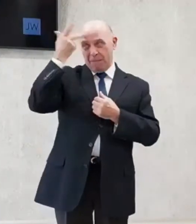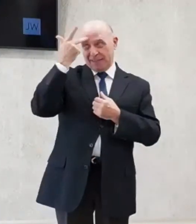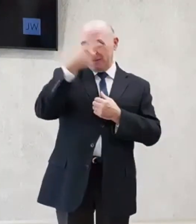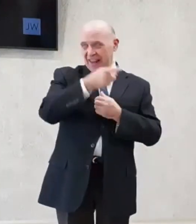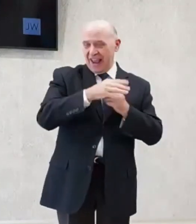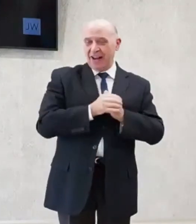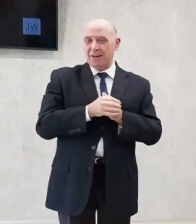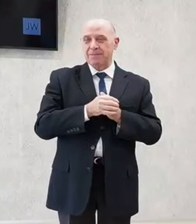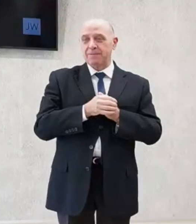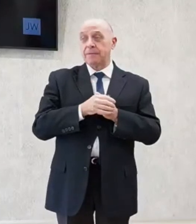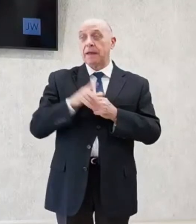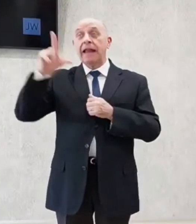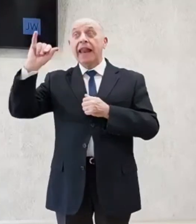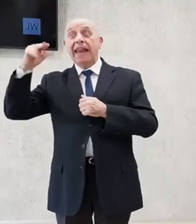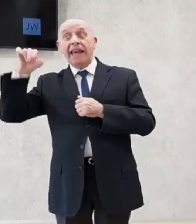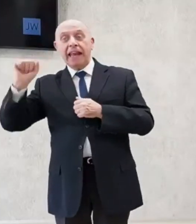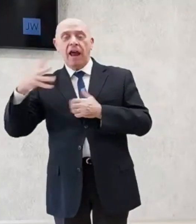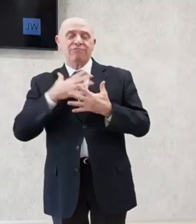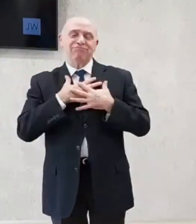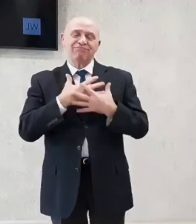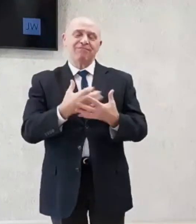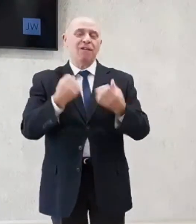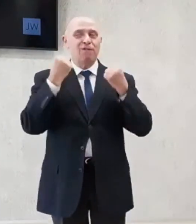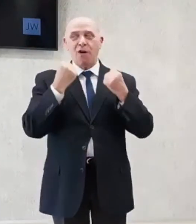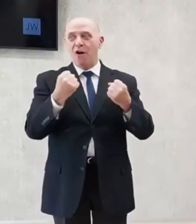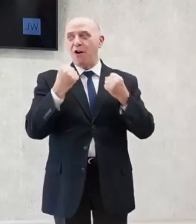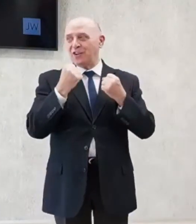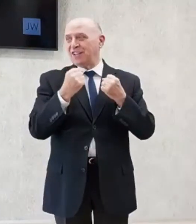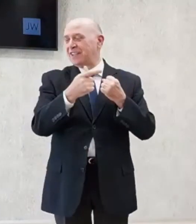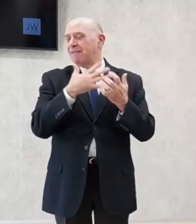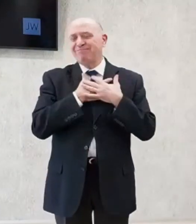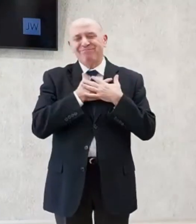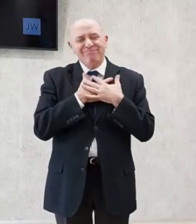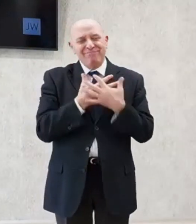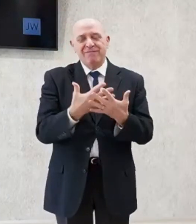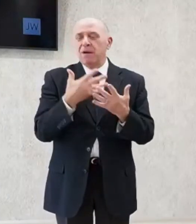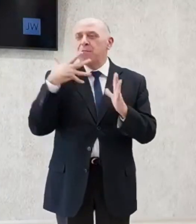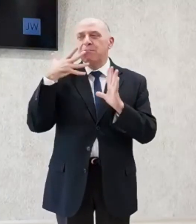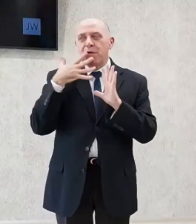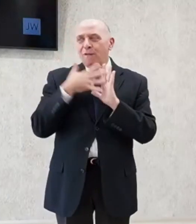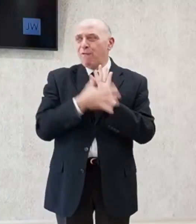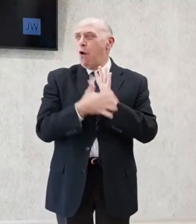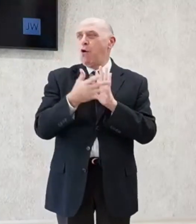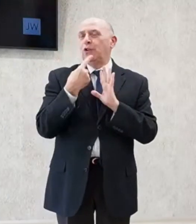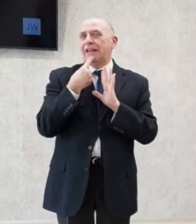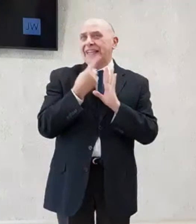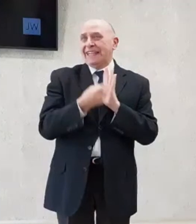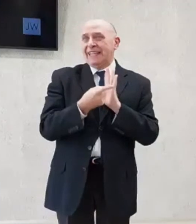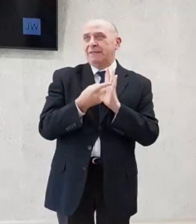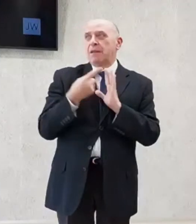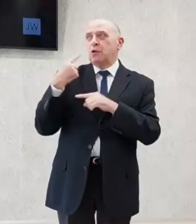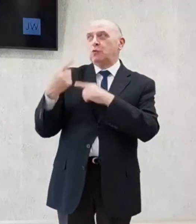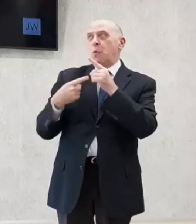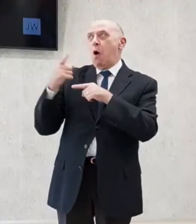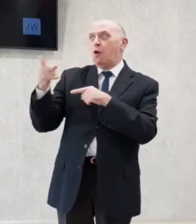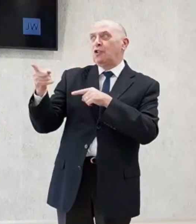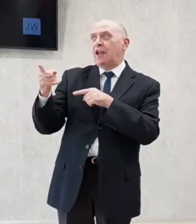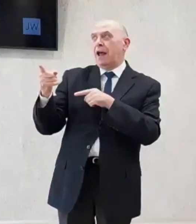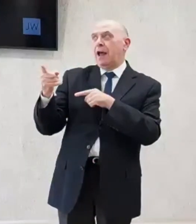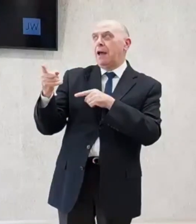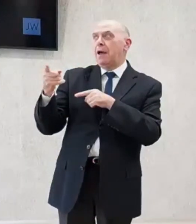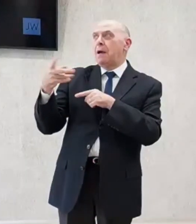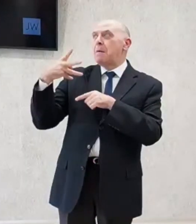e questo è un aspetto particolare approfonditamente amato e rispettato sua suocera Maria come una mamma